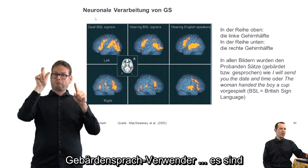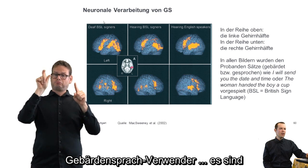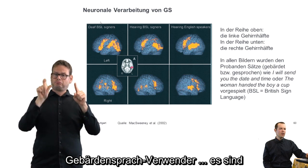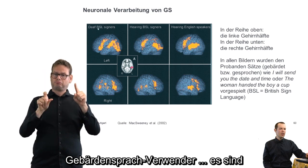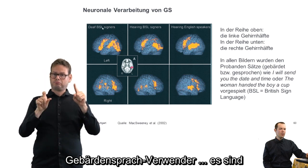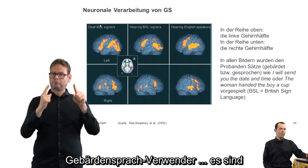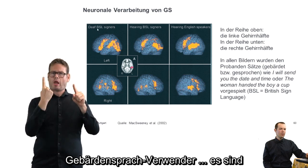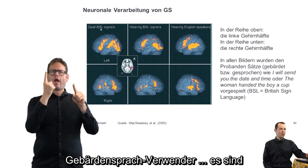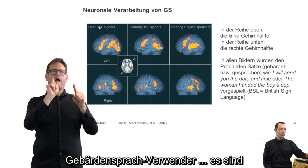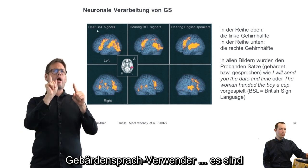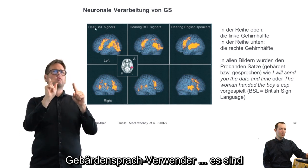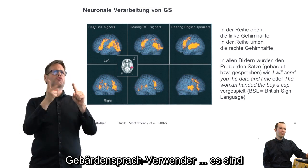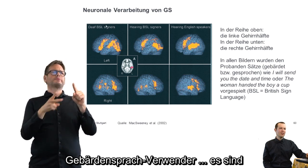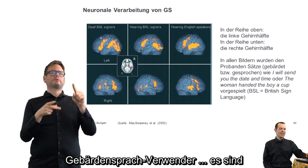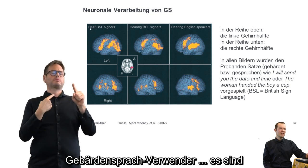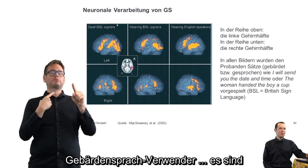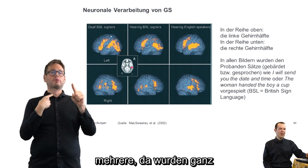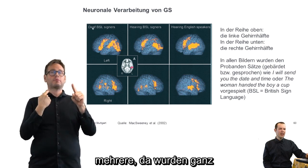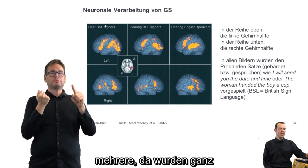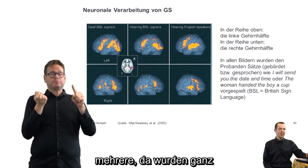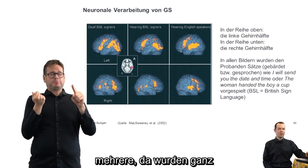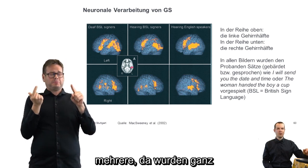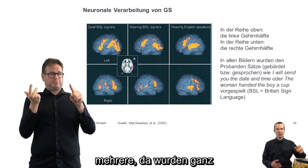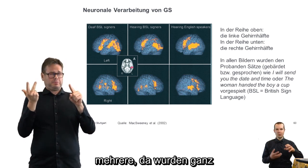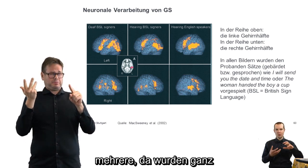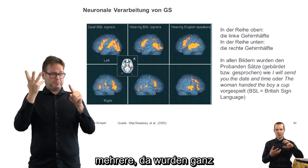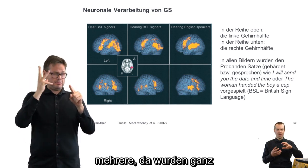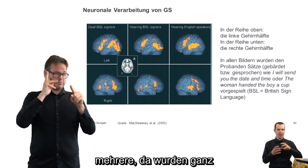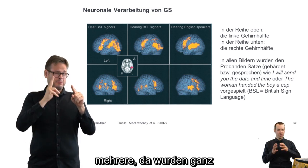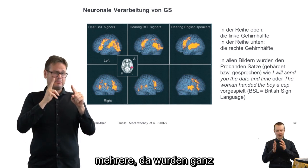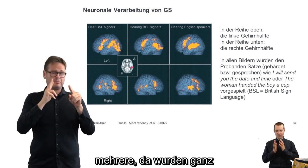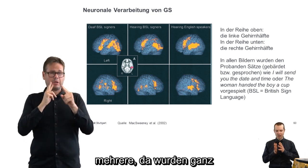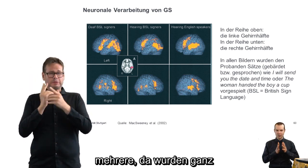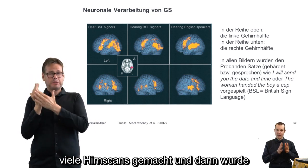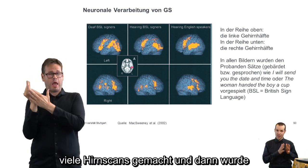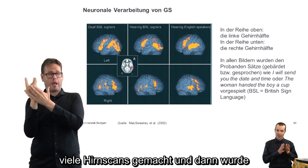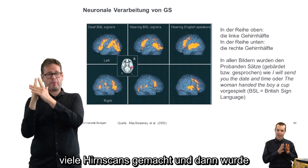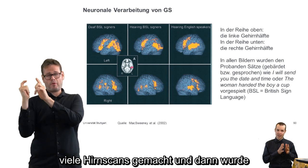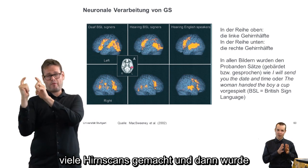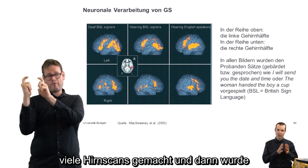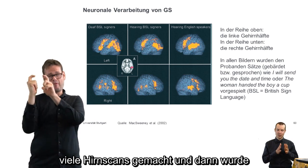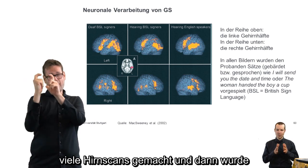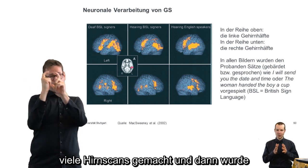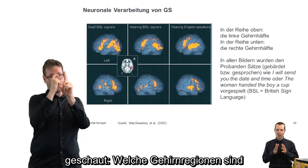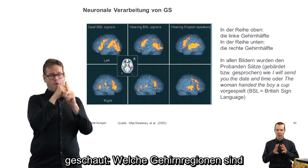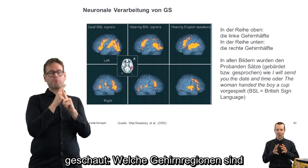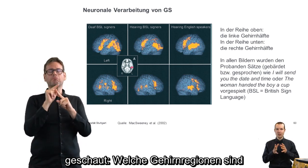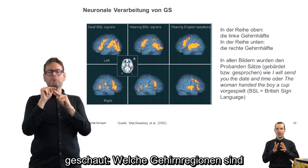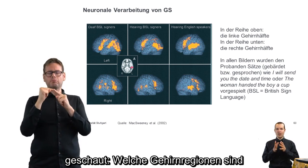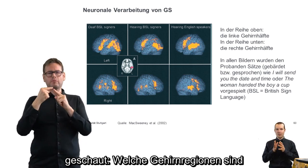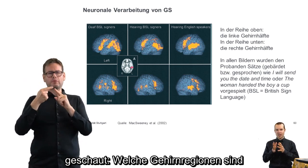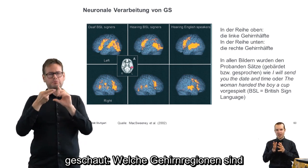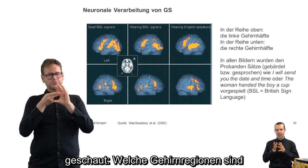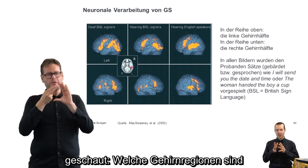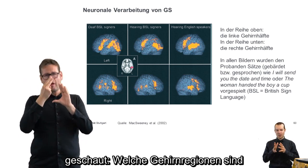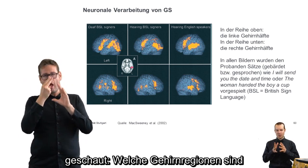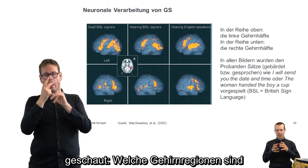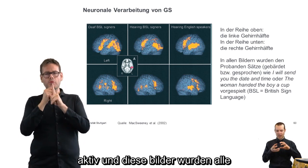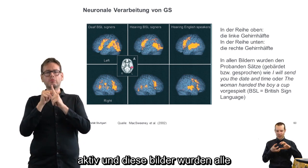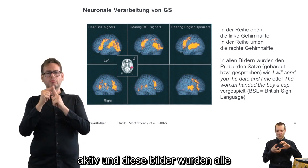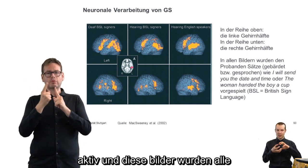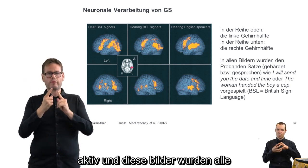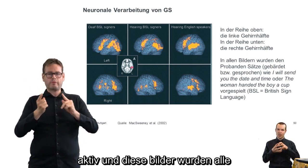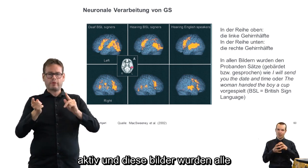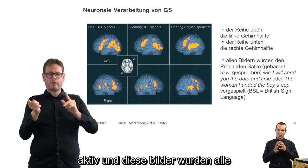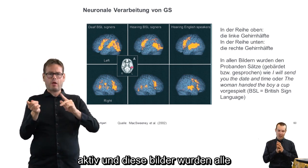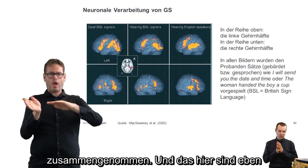Gebärdensprachverwender von oder es sind mehrere das wurde sozusagen ganz viele Hirnscans gemacht und dann wurde geschaut welche Gehirnregionen